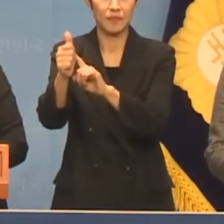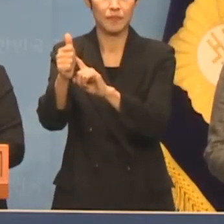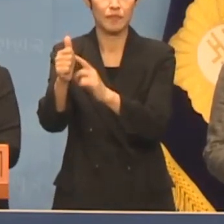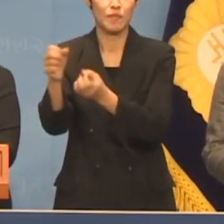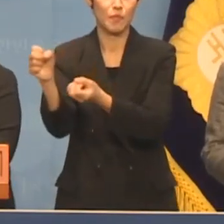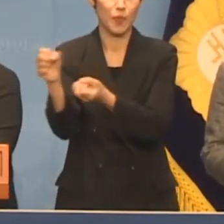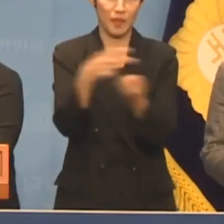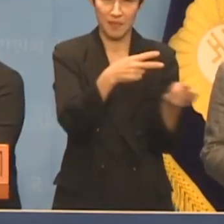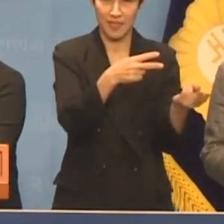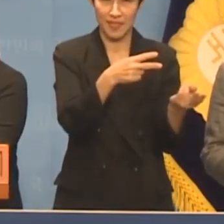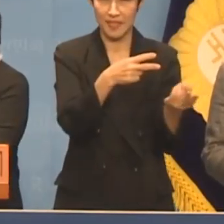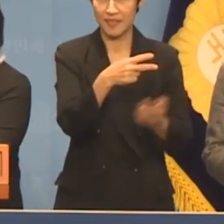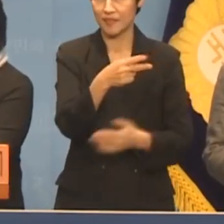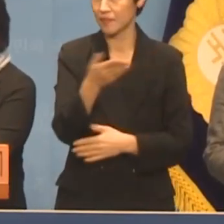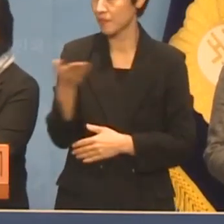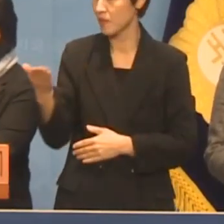보내줍니다.